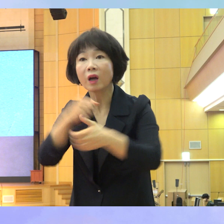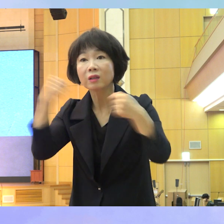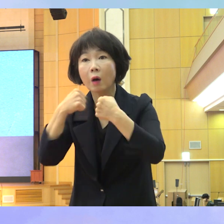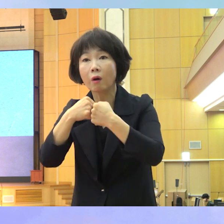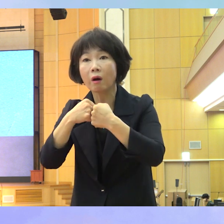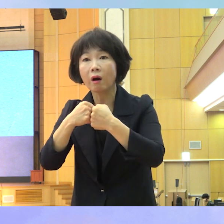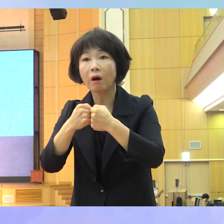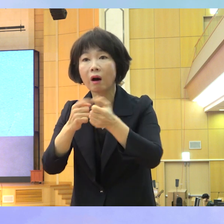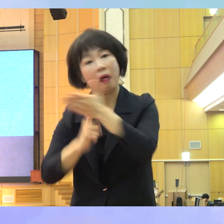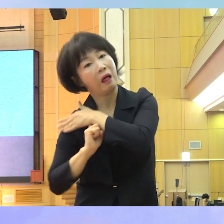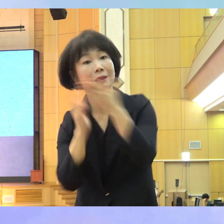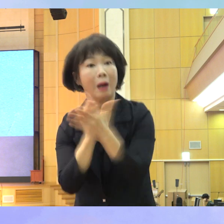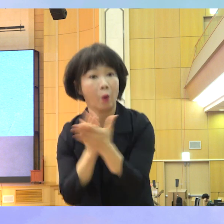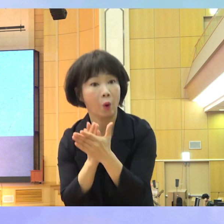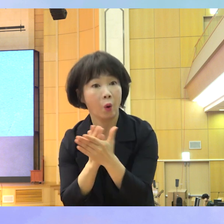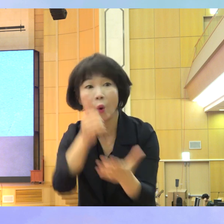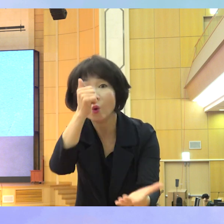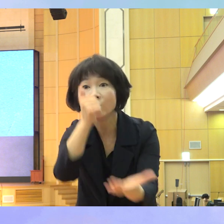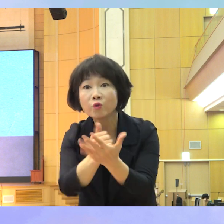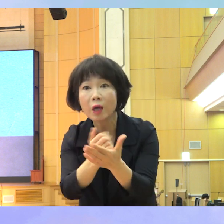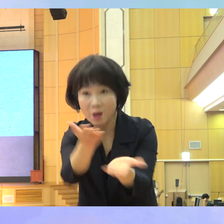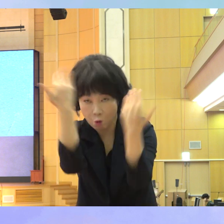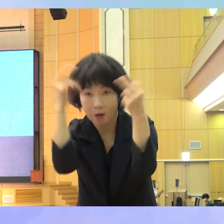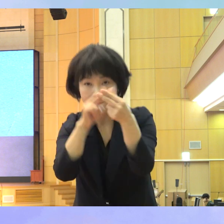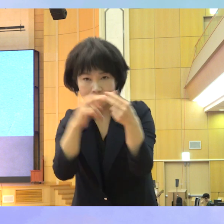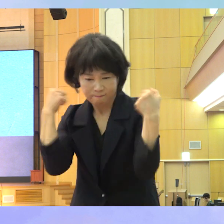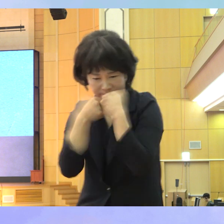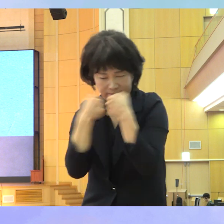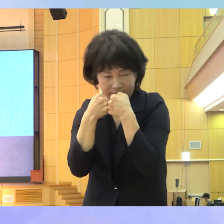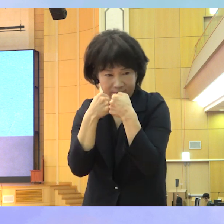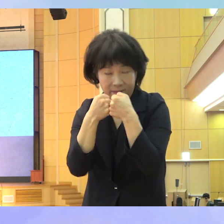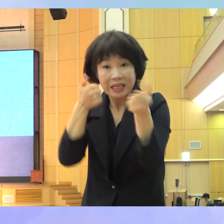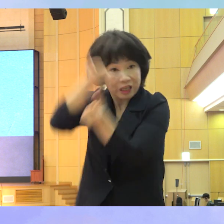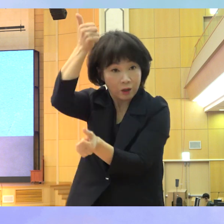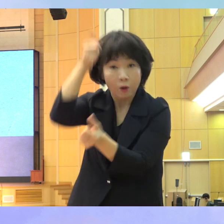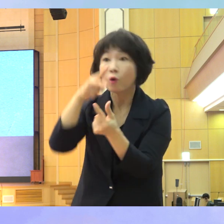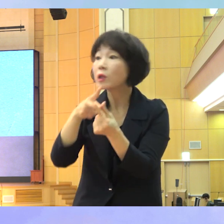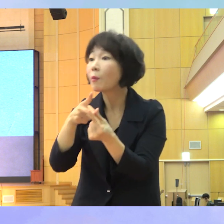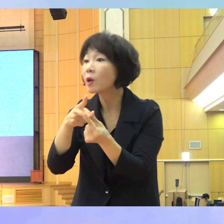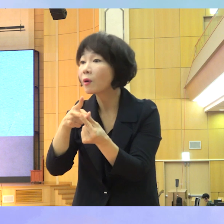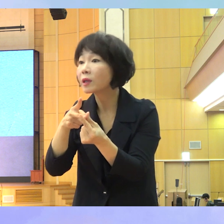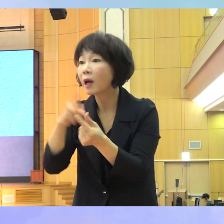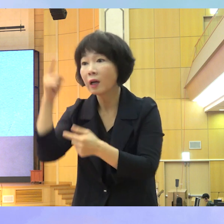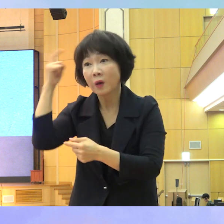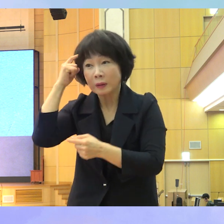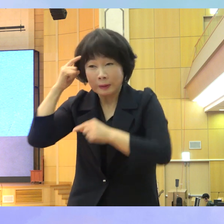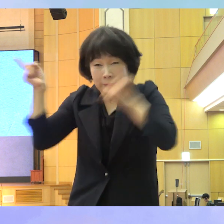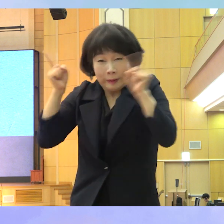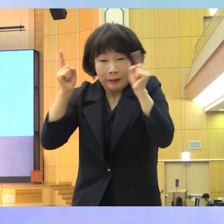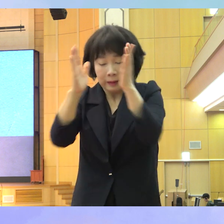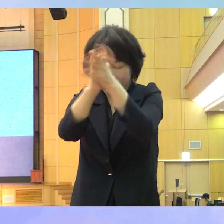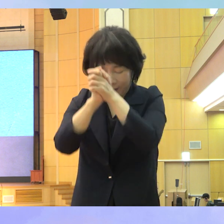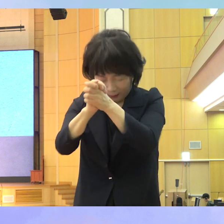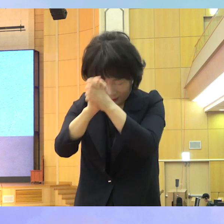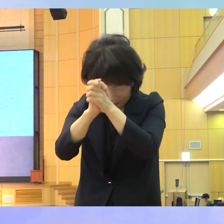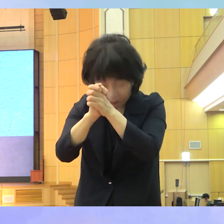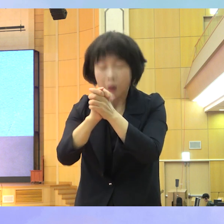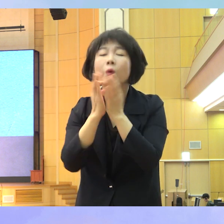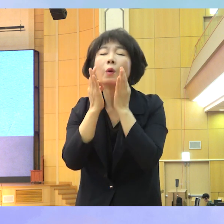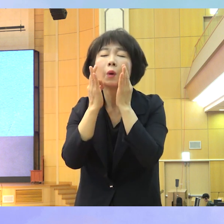있죠. 표현하고 있죠. 죄와 싸우고 깨어서 기도하며 애쓰고 수고하며 노력하라고